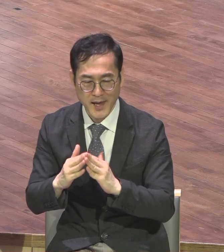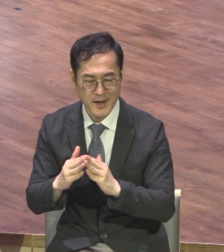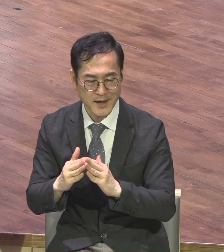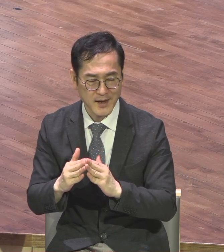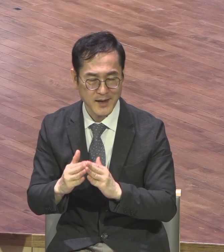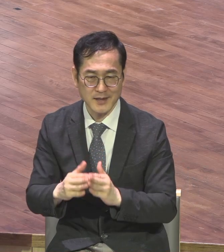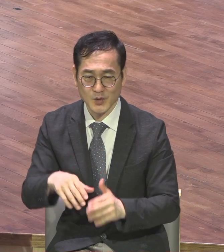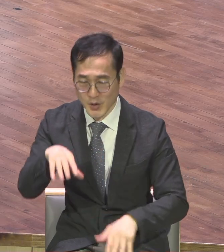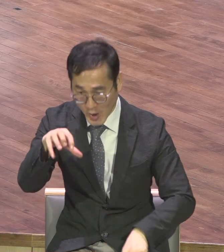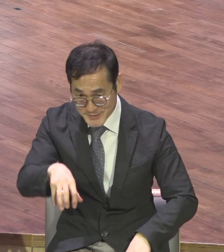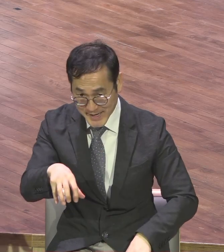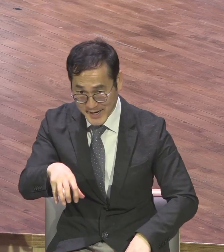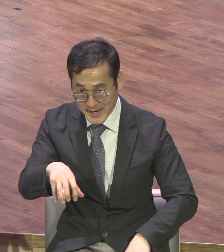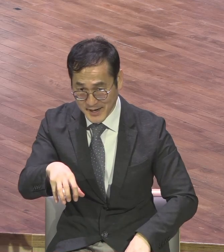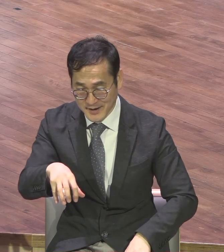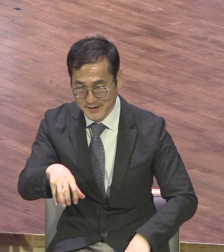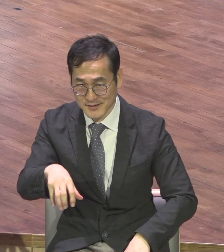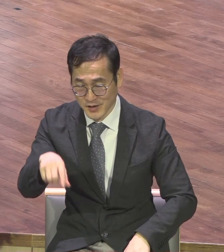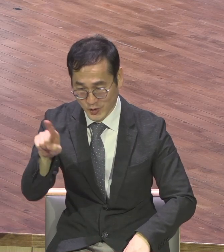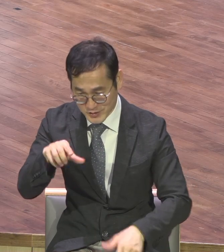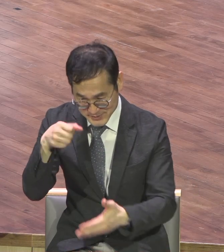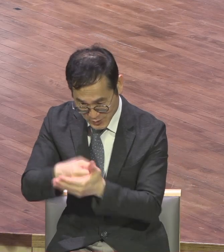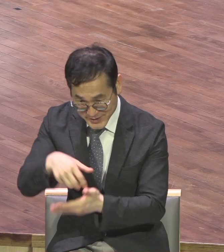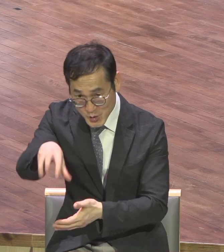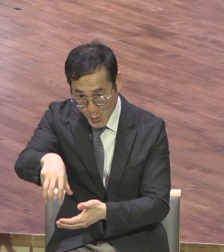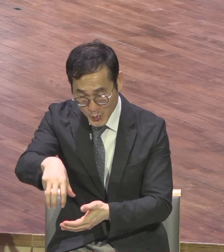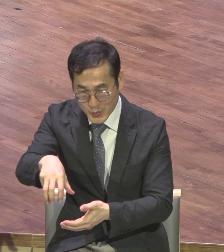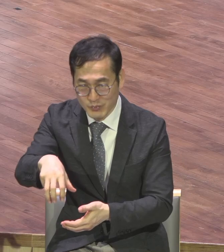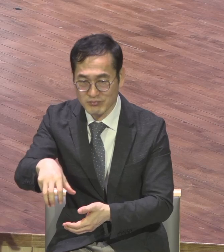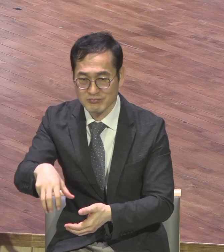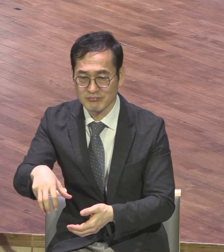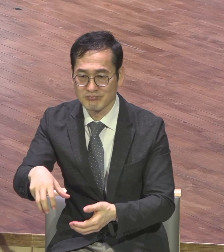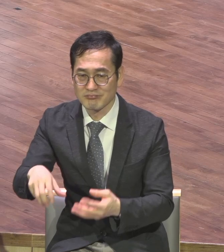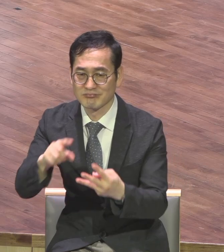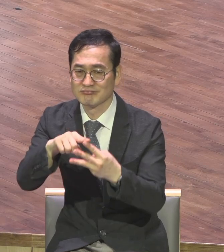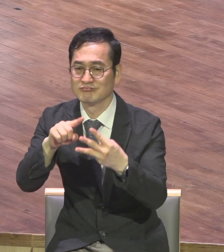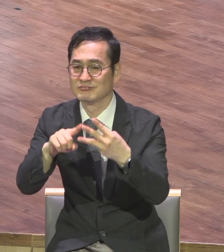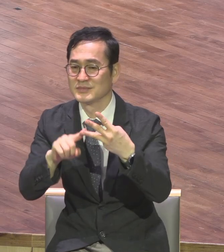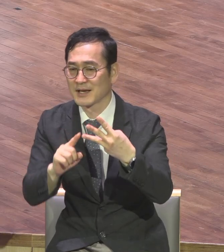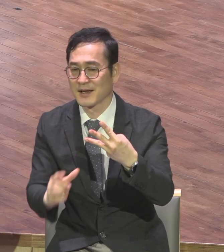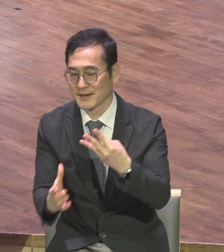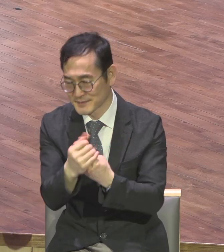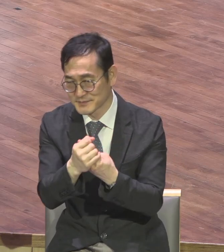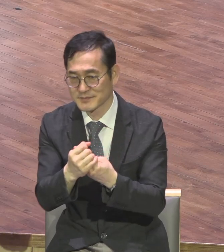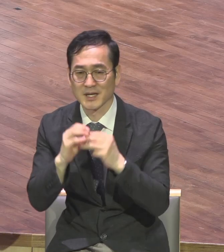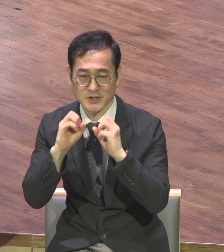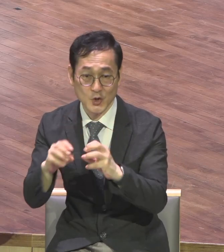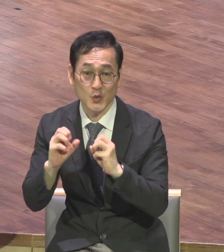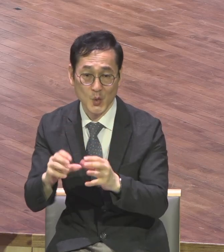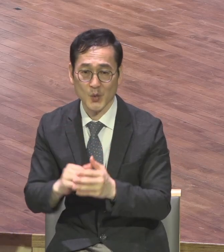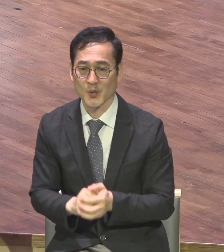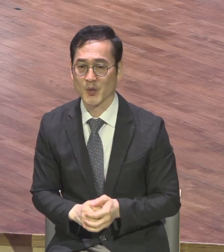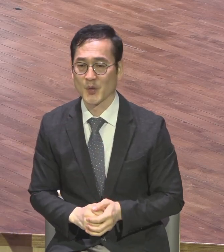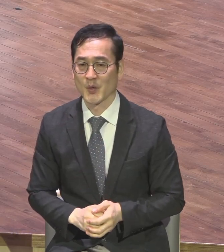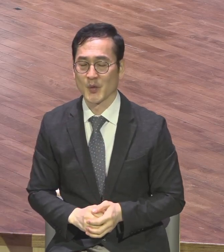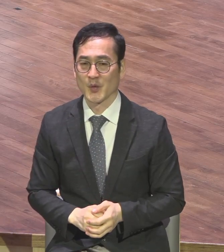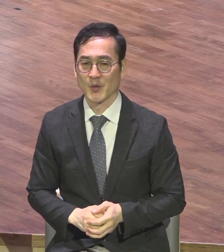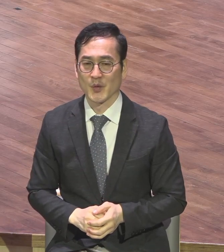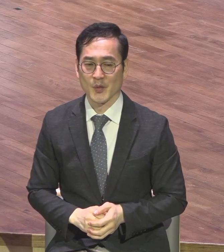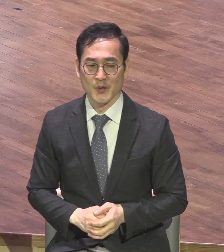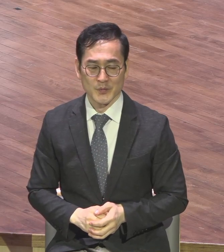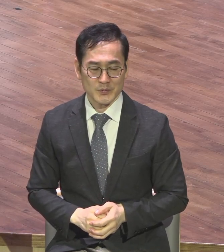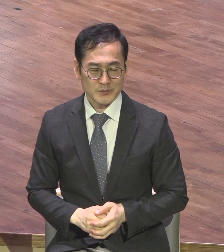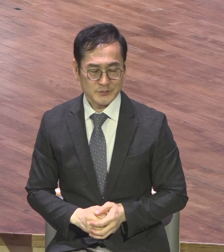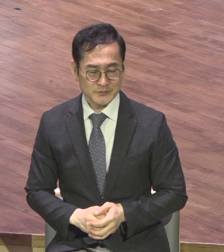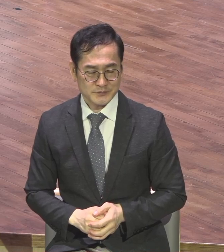평일날 모여서 현장에서 이 말씀 운동. 미션홈이 확장된 상태죠. 미션홈을 하는데 자꾸 모여.